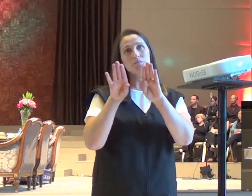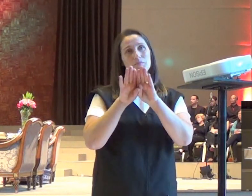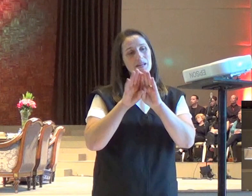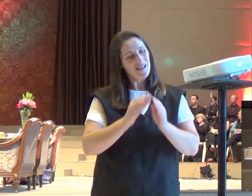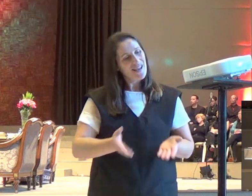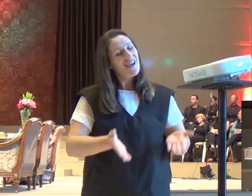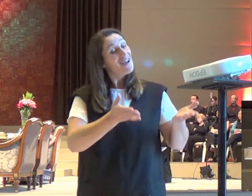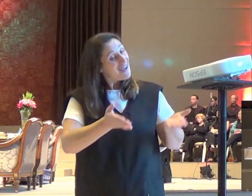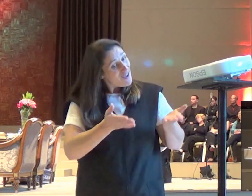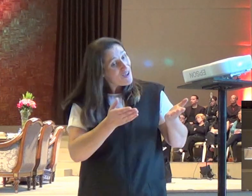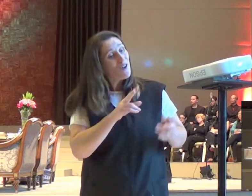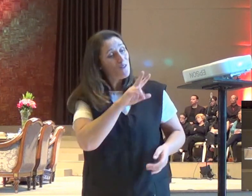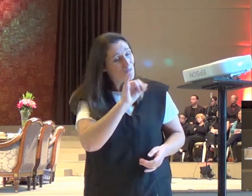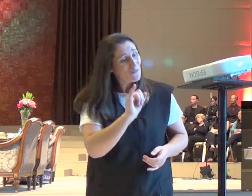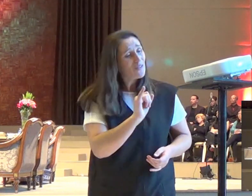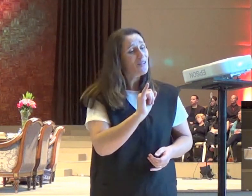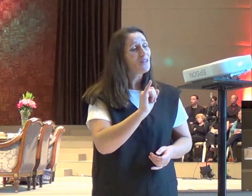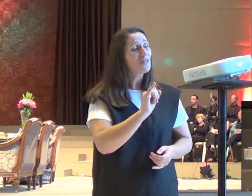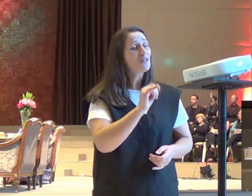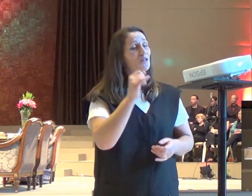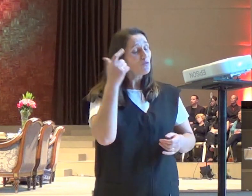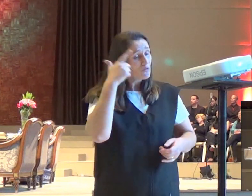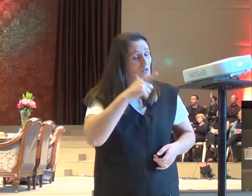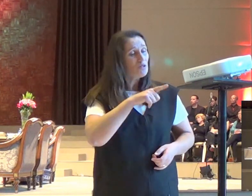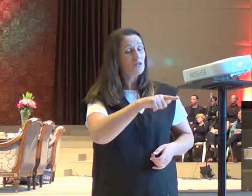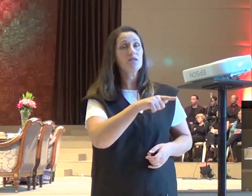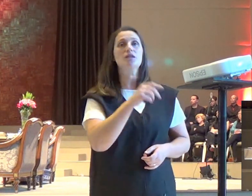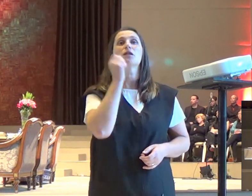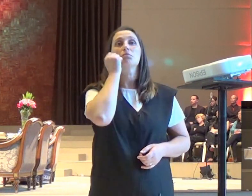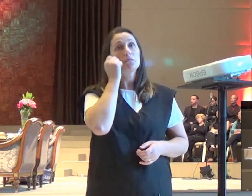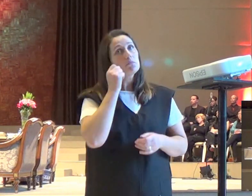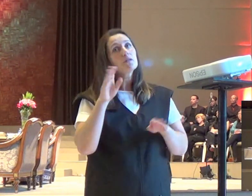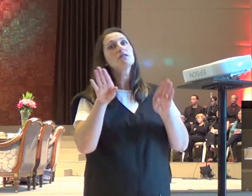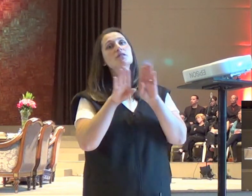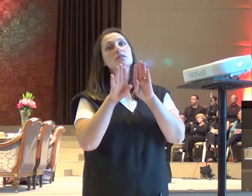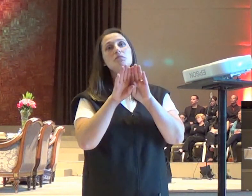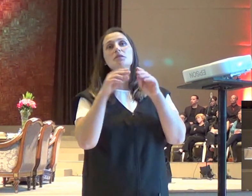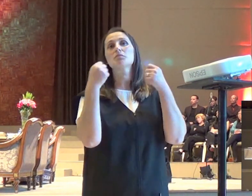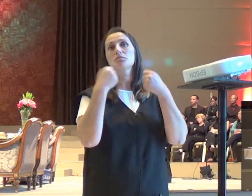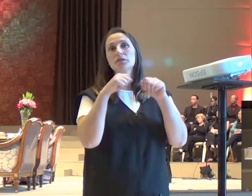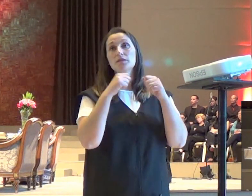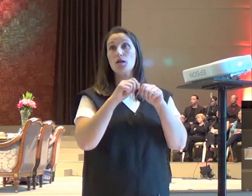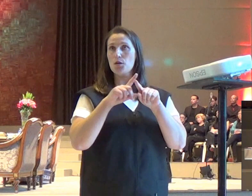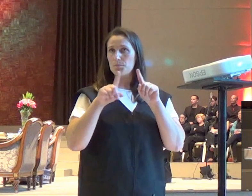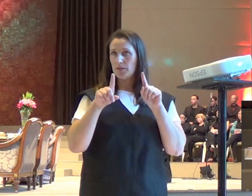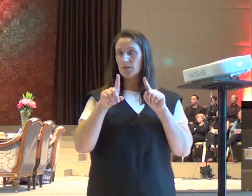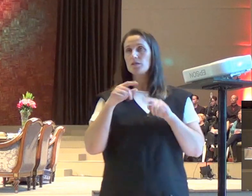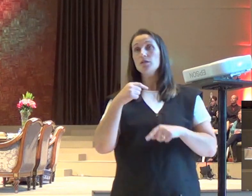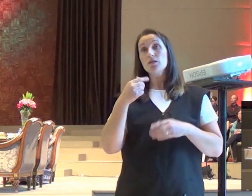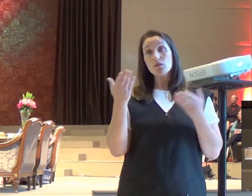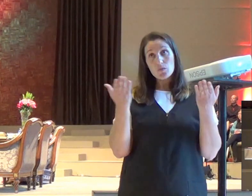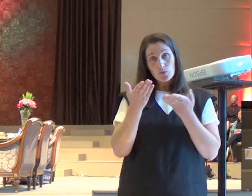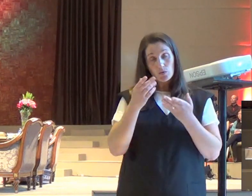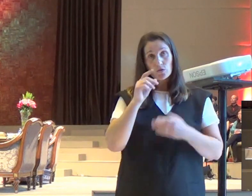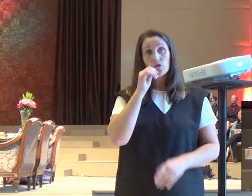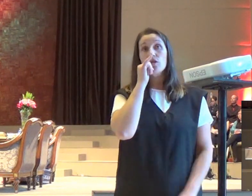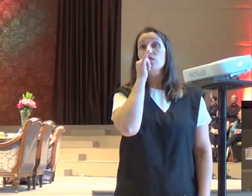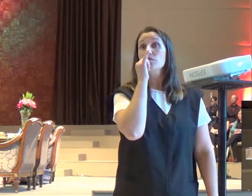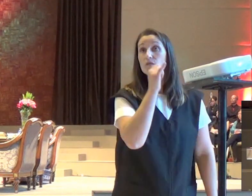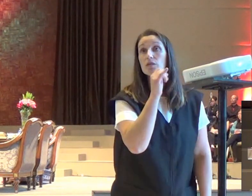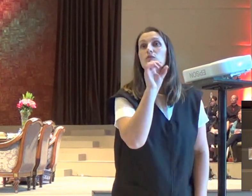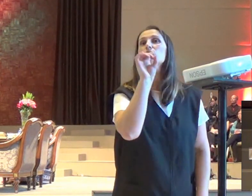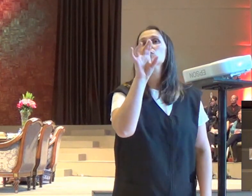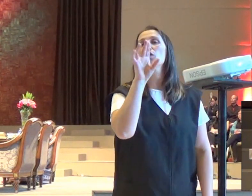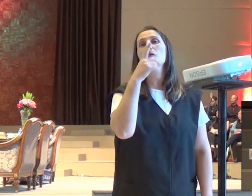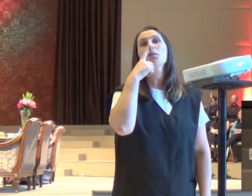tem que ser o pai, tem que ser a mãe, mas aqui eu estou falando de pai, então é pai, é